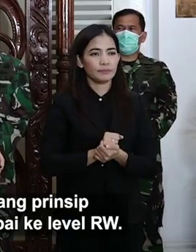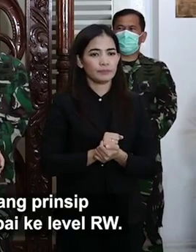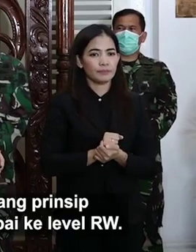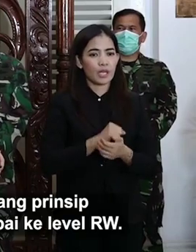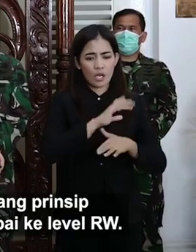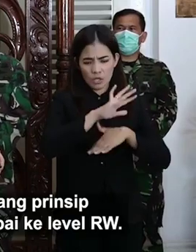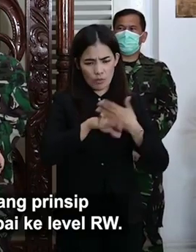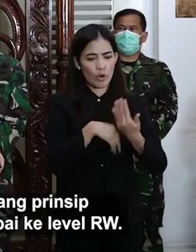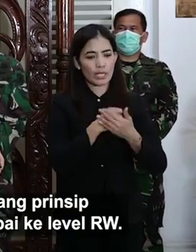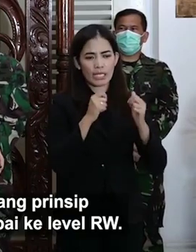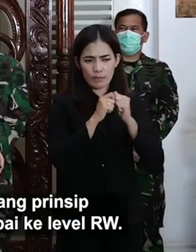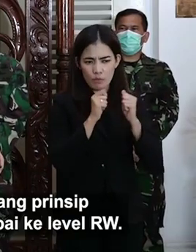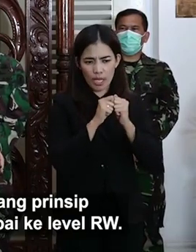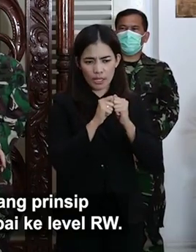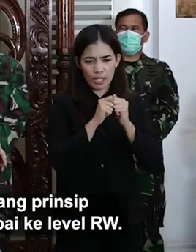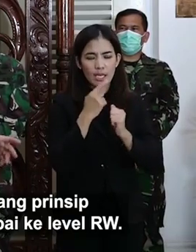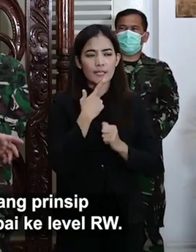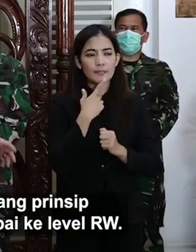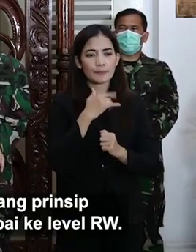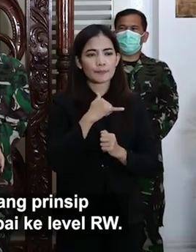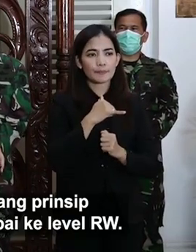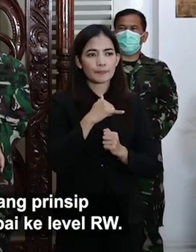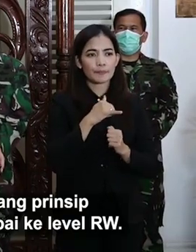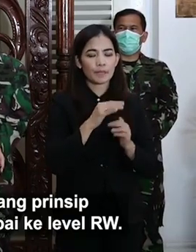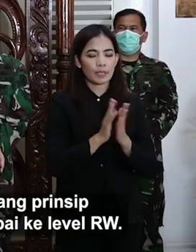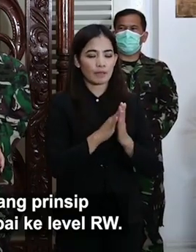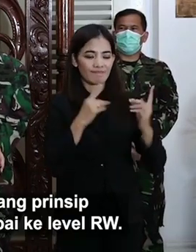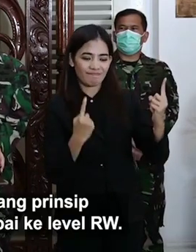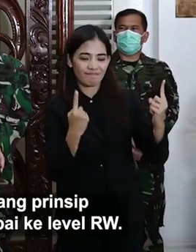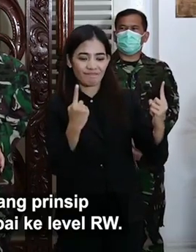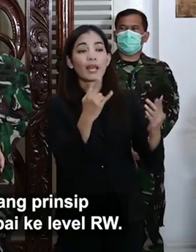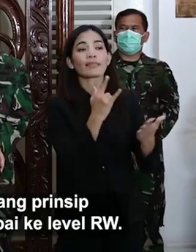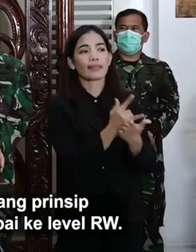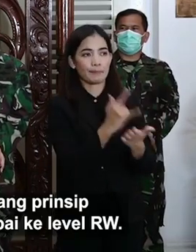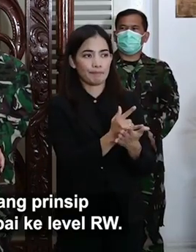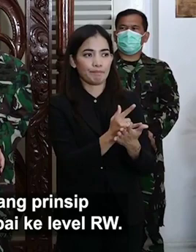Dan itu akan dilakukan dengan memegang prinsip physical distancing,